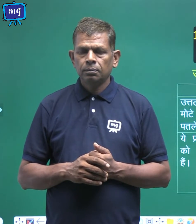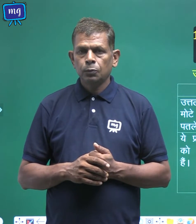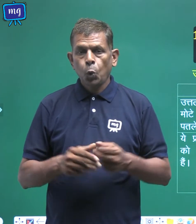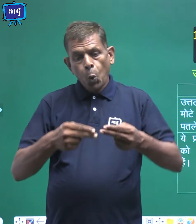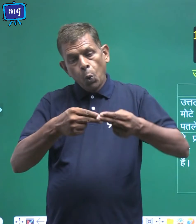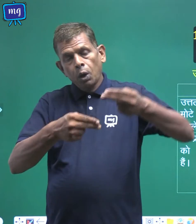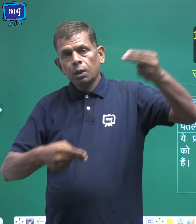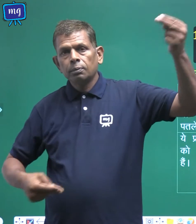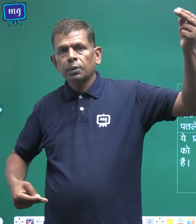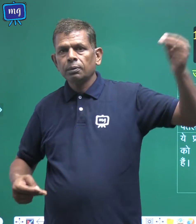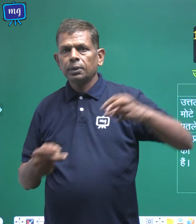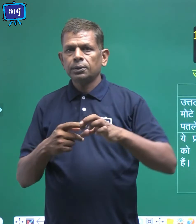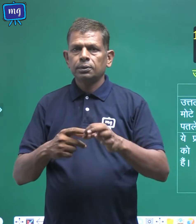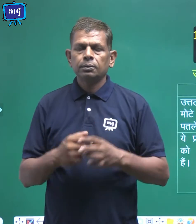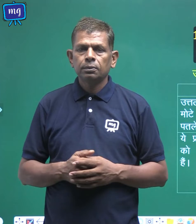निबंधात्मक प्रश्न।